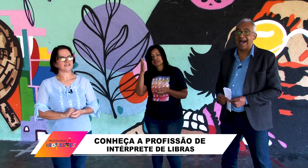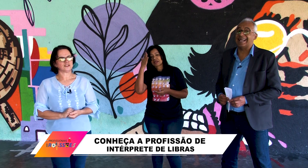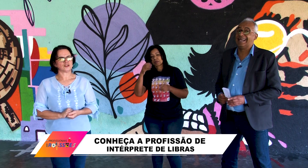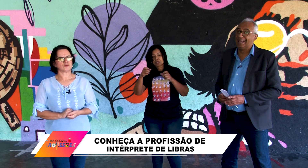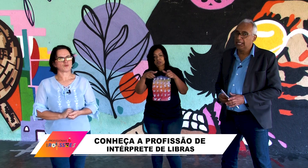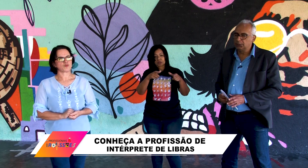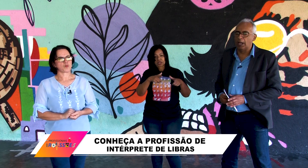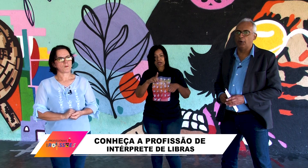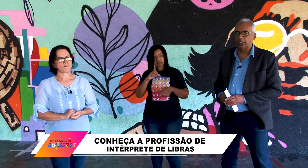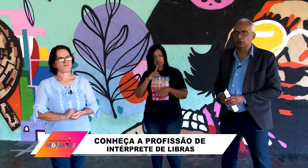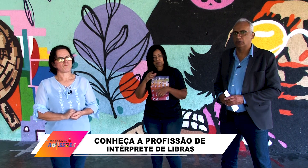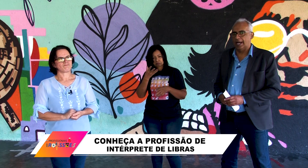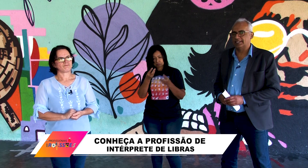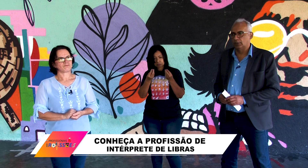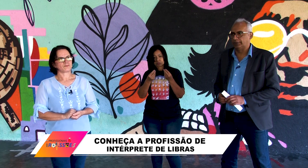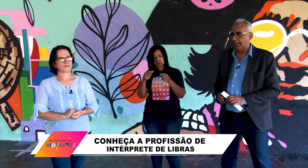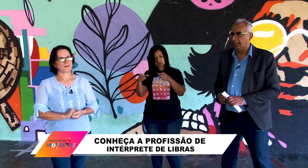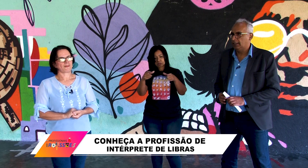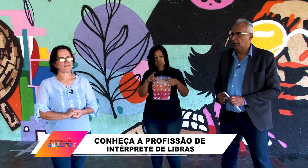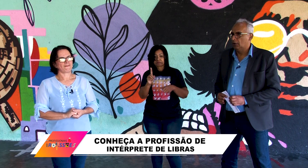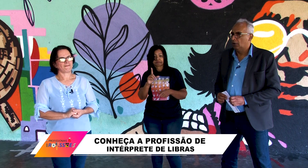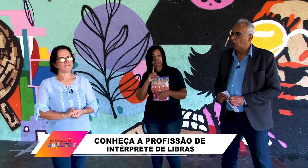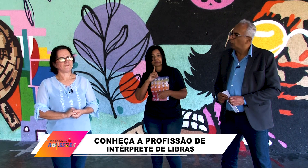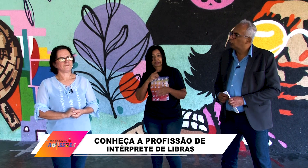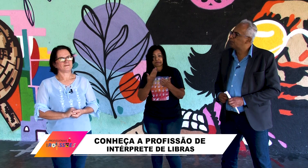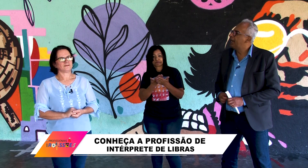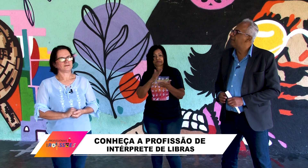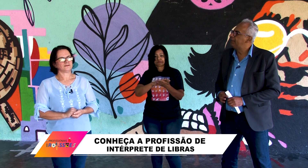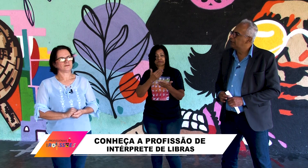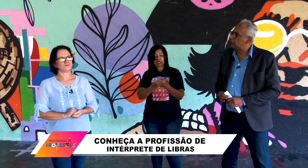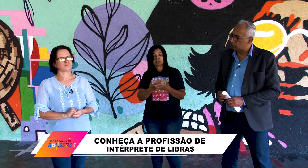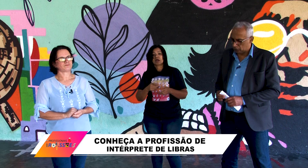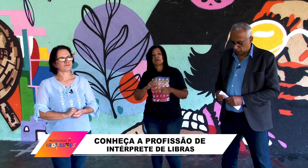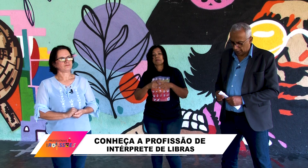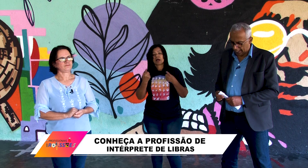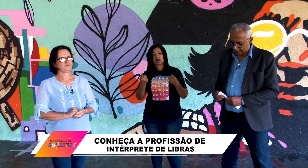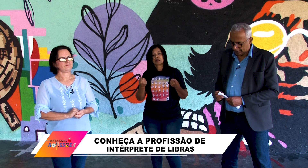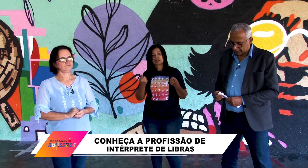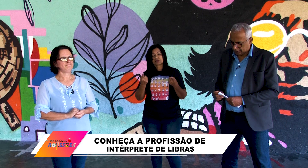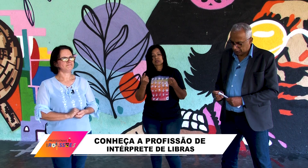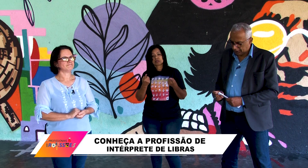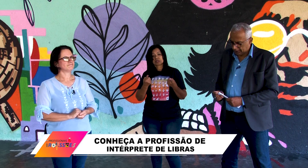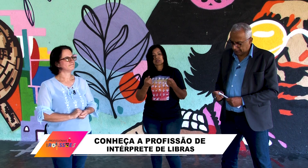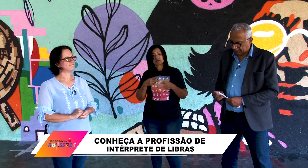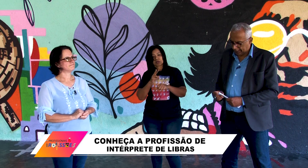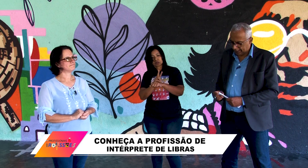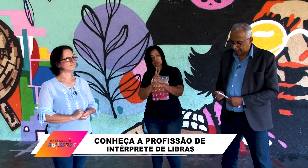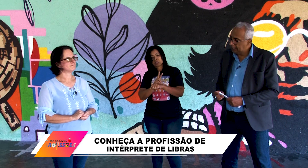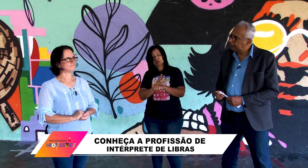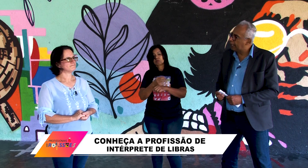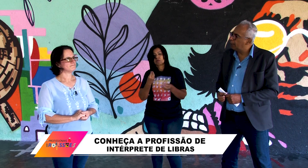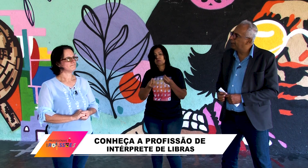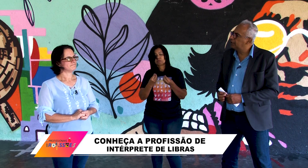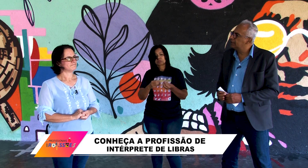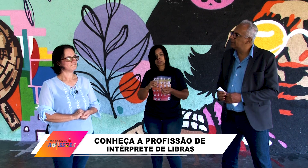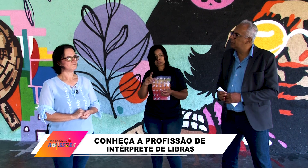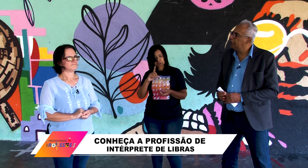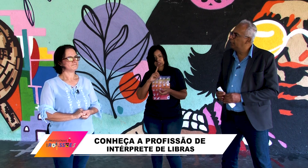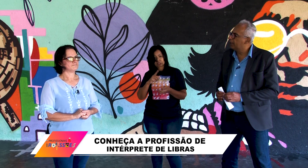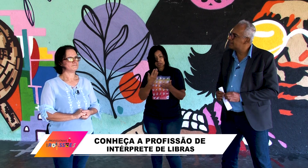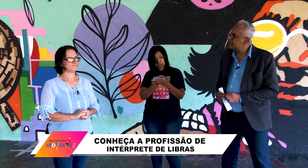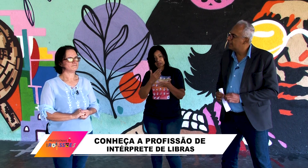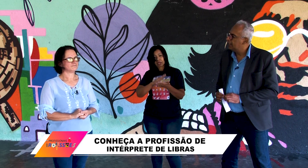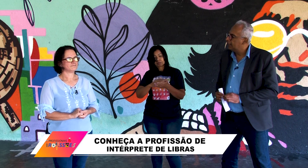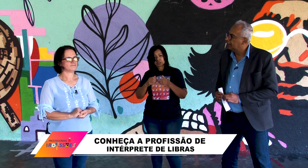lugares, a grande maioria dos lugares não tem. Dos benefícios, Oleia, de ter intérpretes